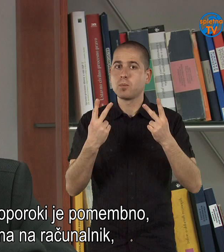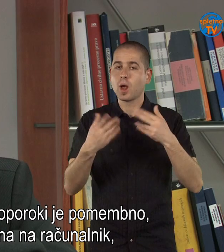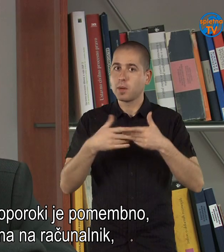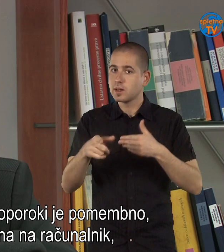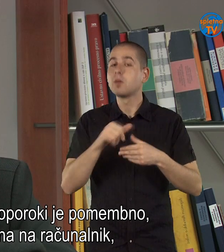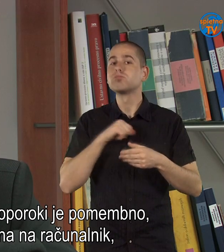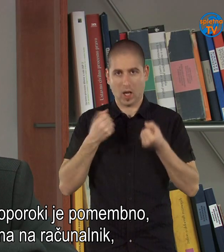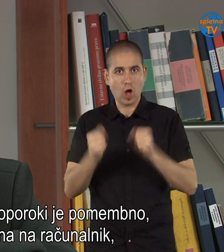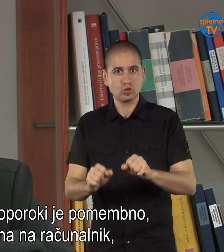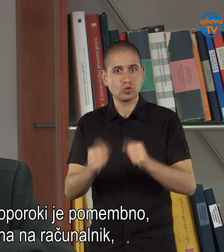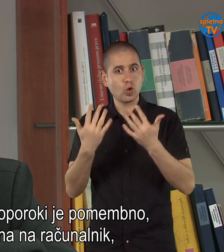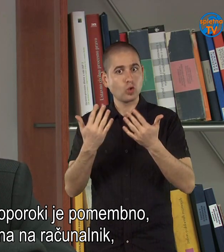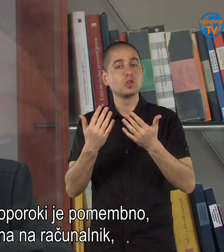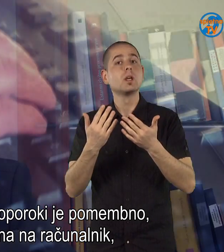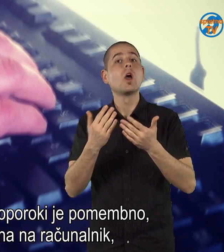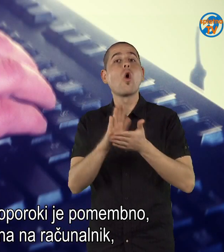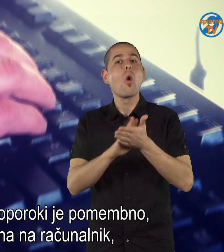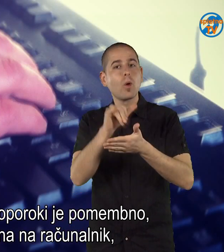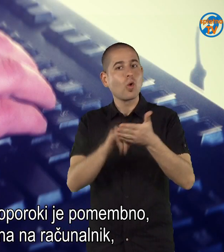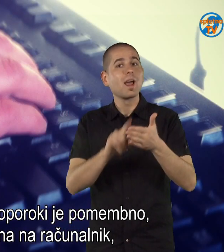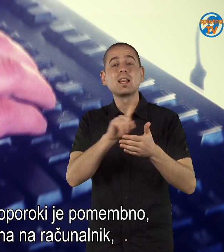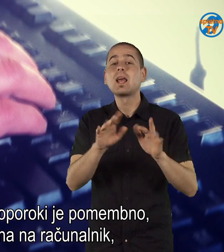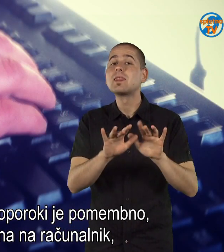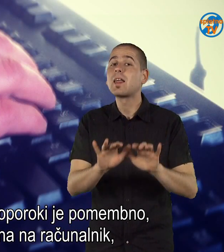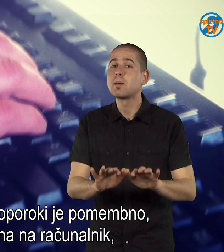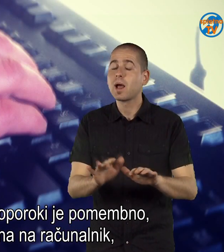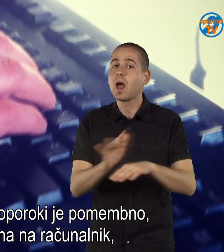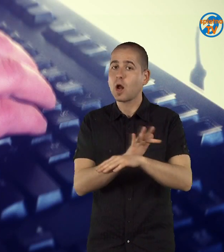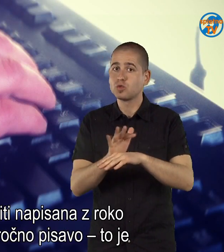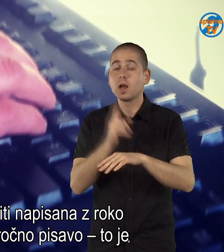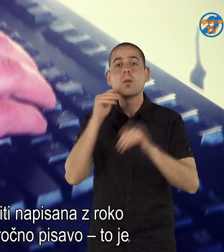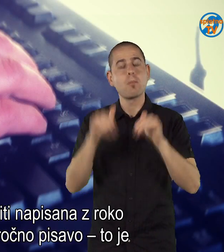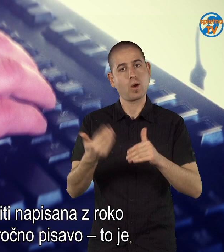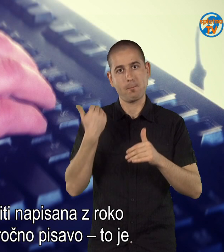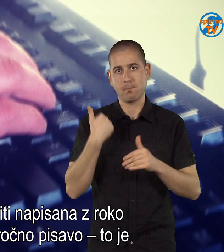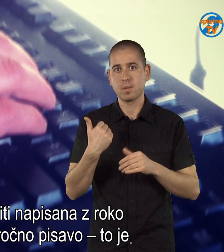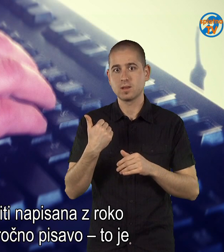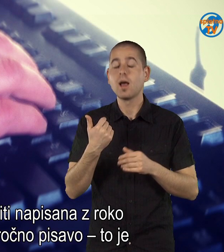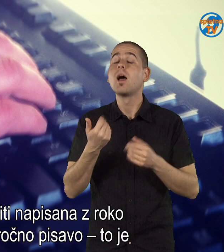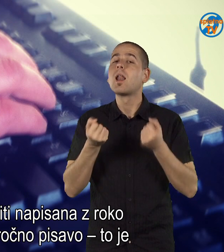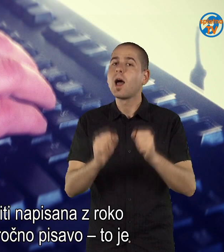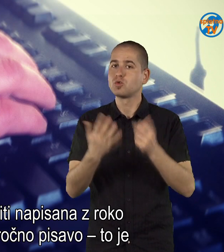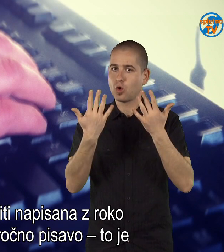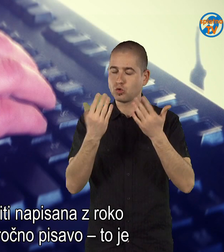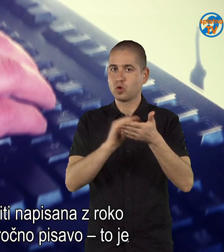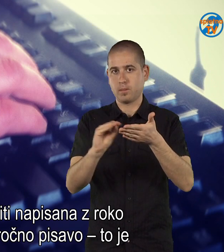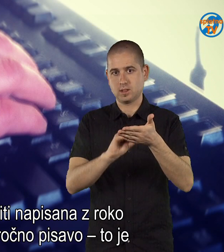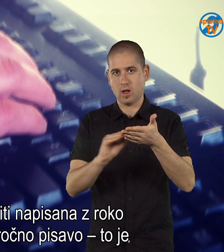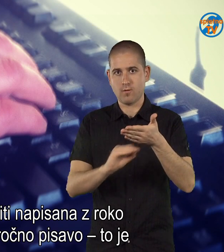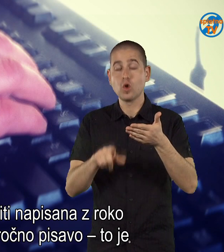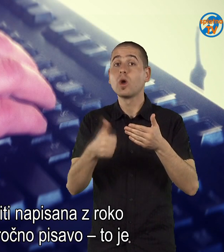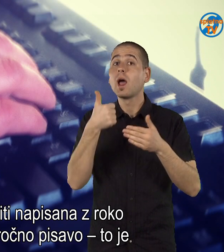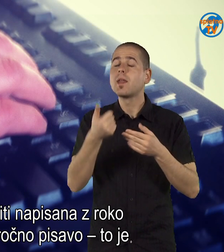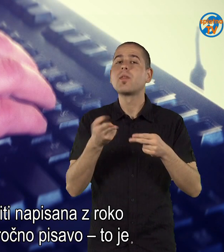Pomembno je pri tej lastnoročni oporoki, da ni natipkana na računalnik, ampak mora biti z lastnoročno